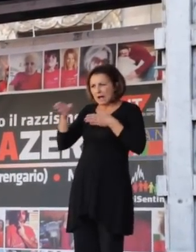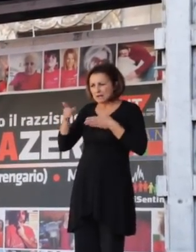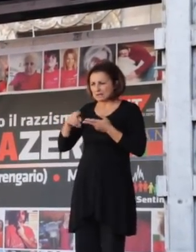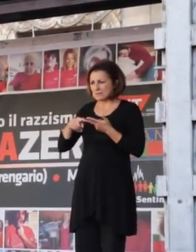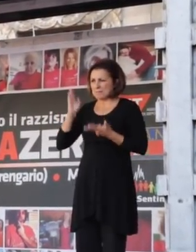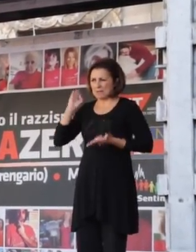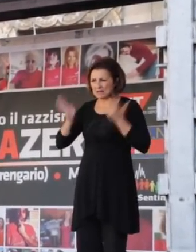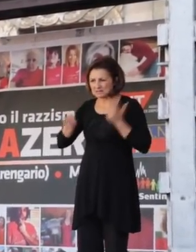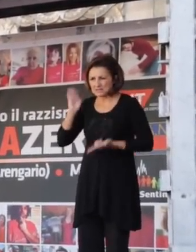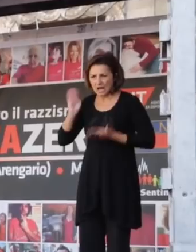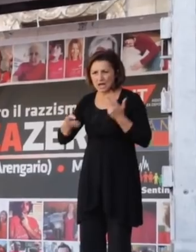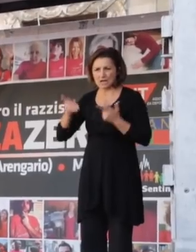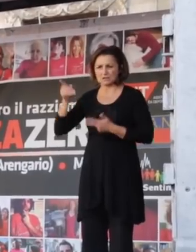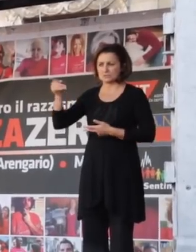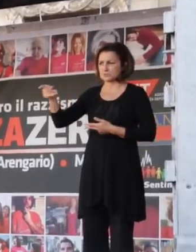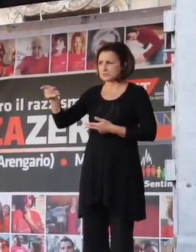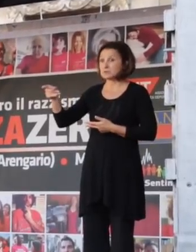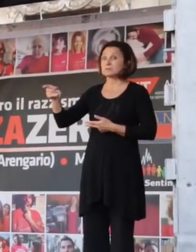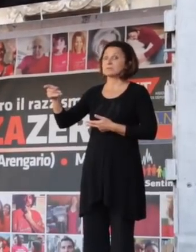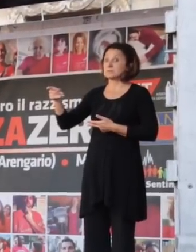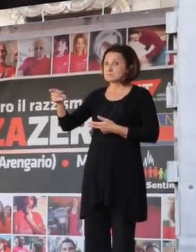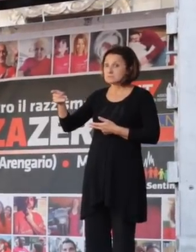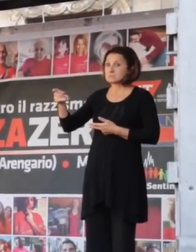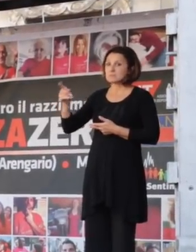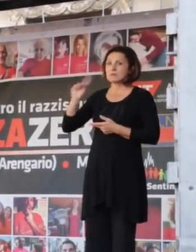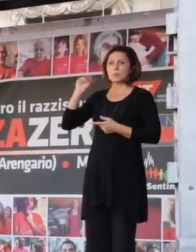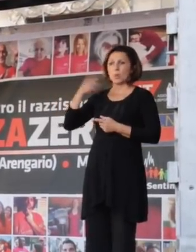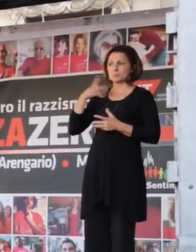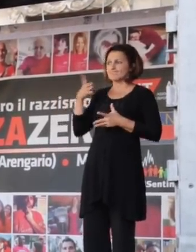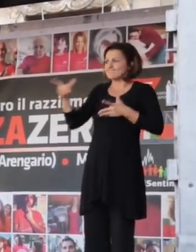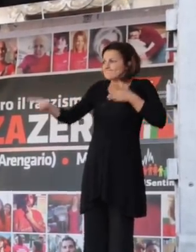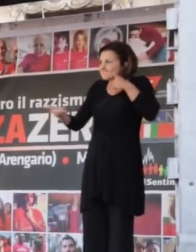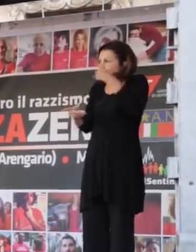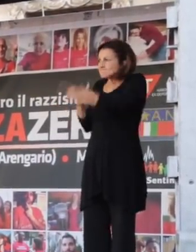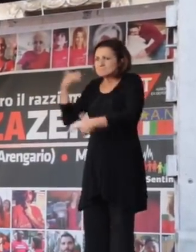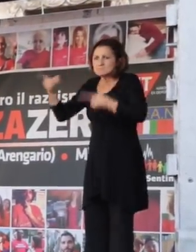pestaggi, indicati come capri espiatori